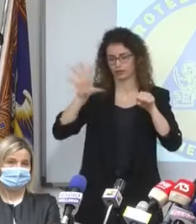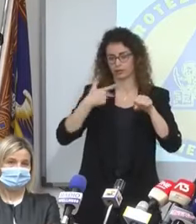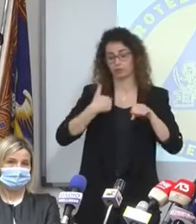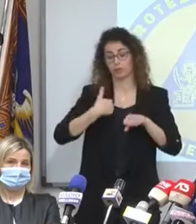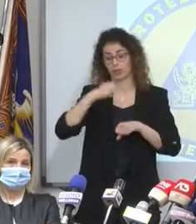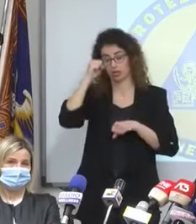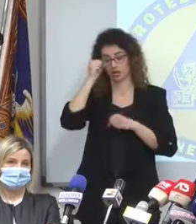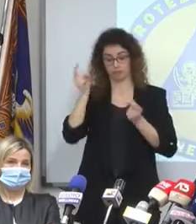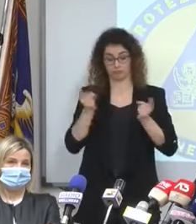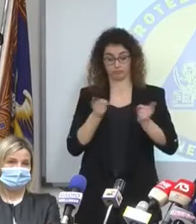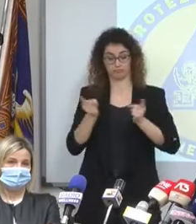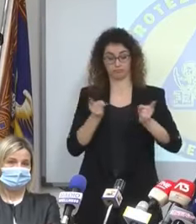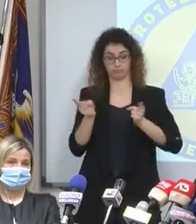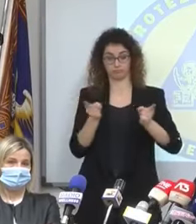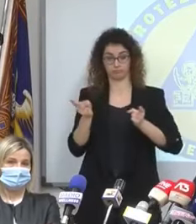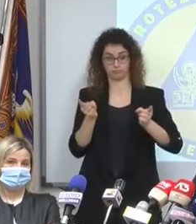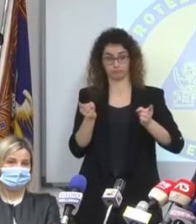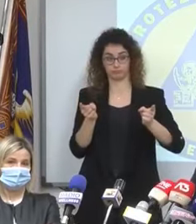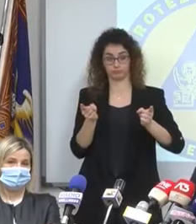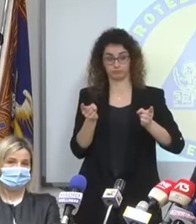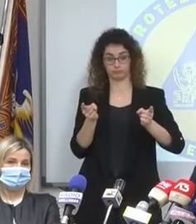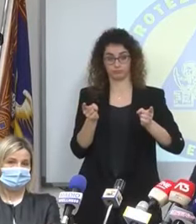che in questa fase...